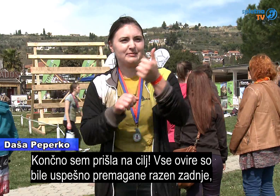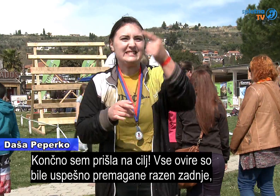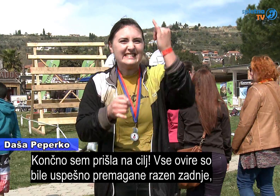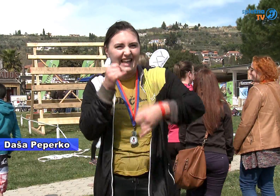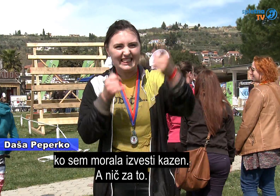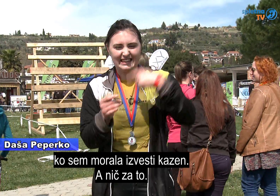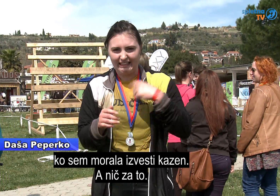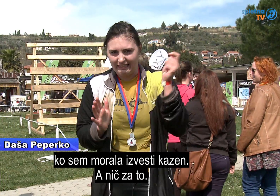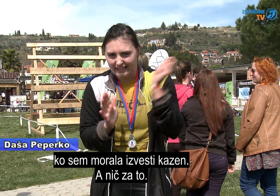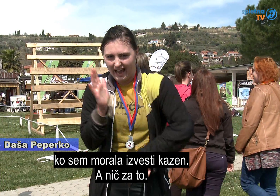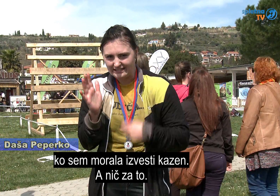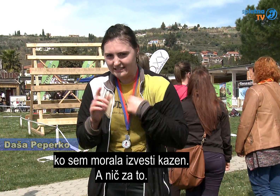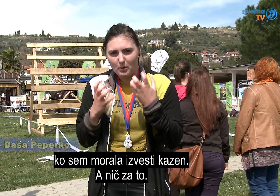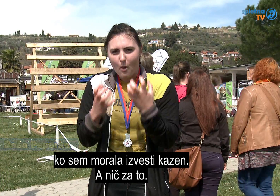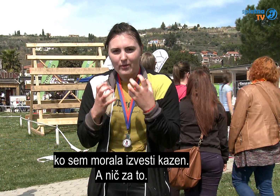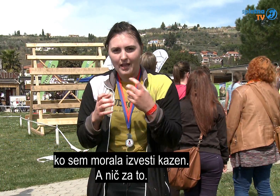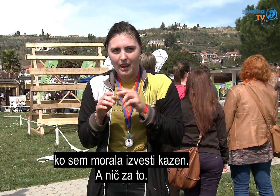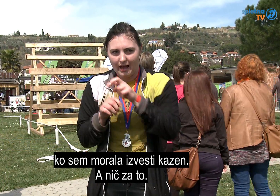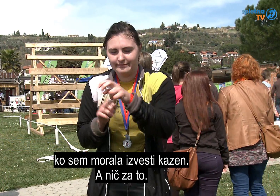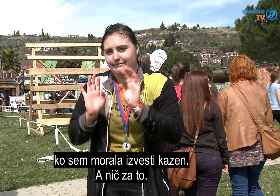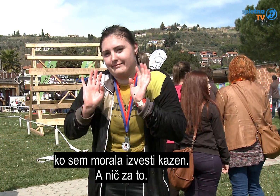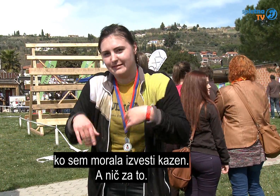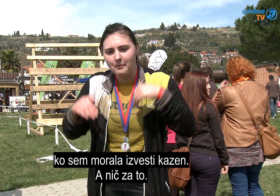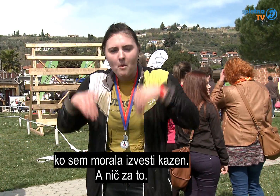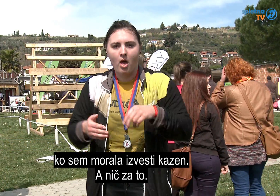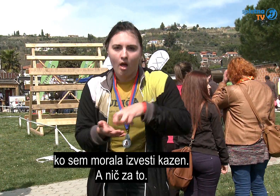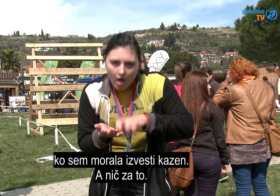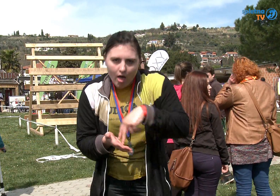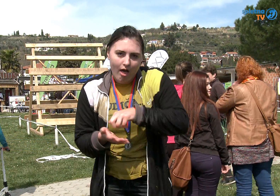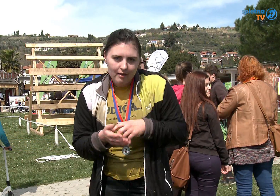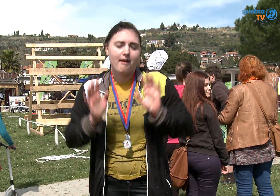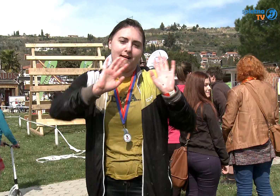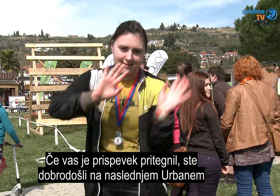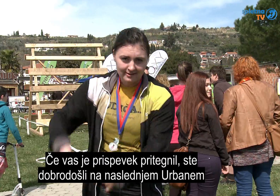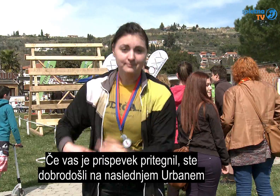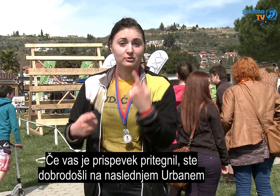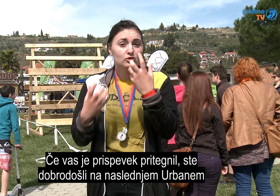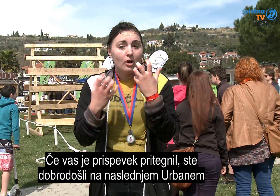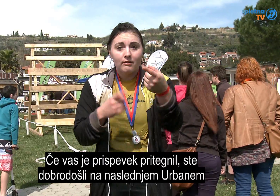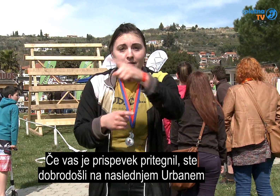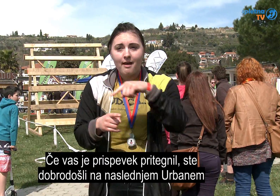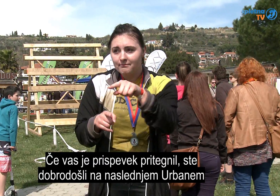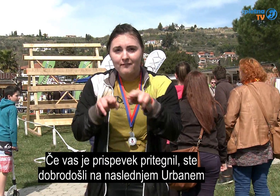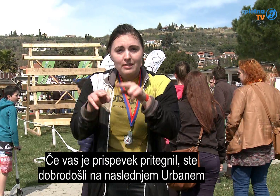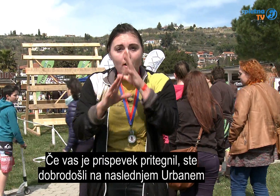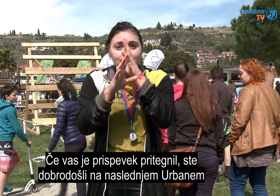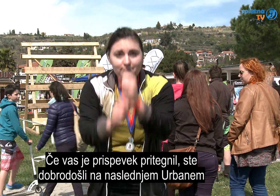Centralna plaža Portorož, Marina Portorož, Top Atlet. Bernardin Group, Karamela, Nivea